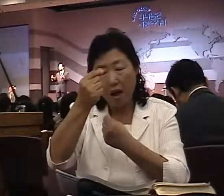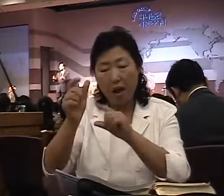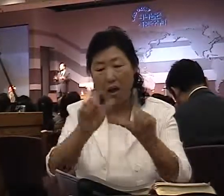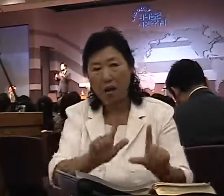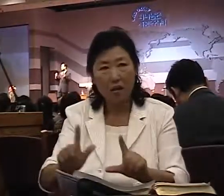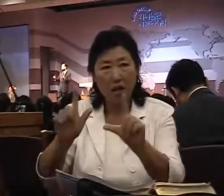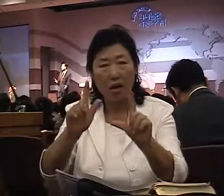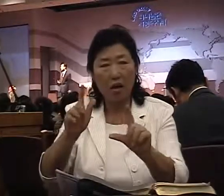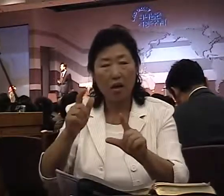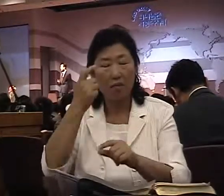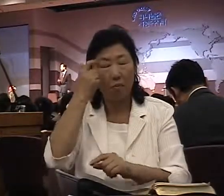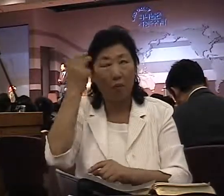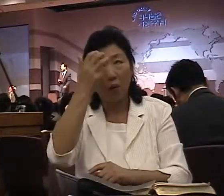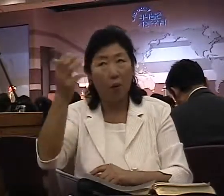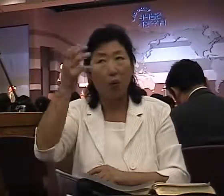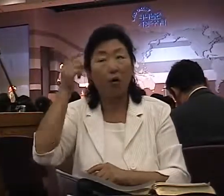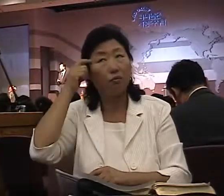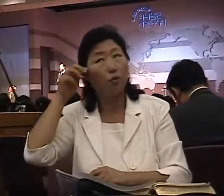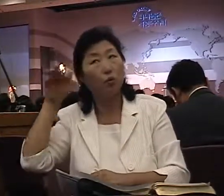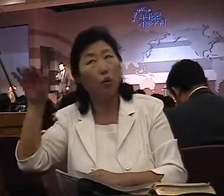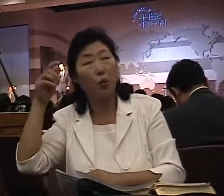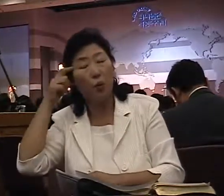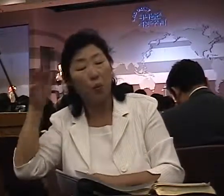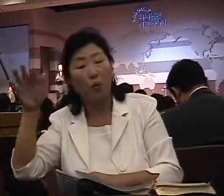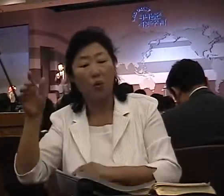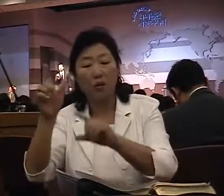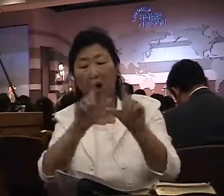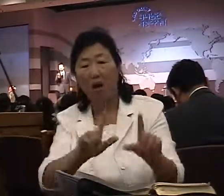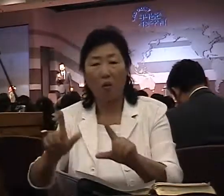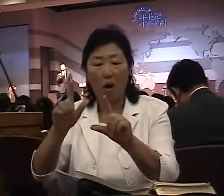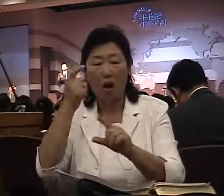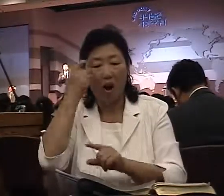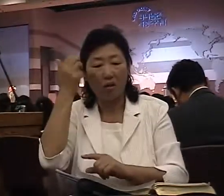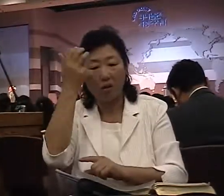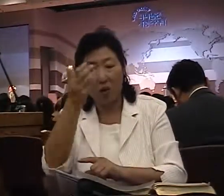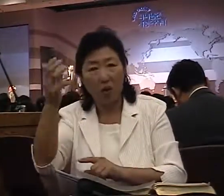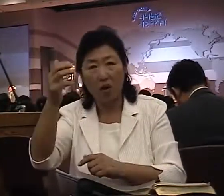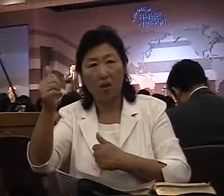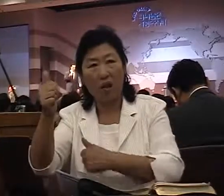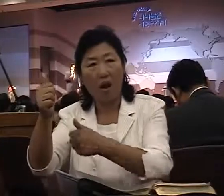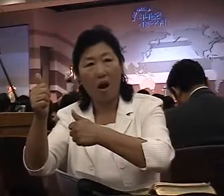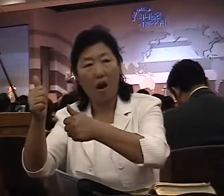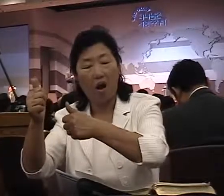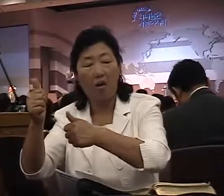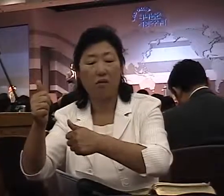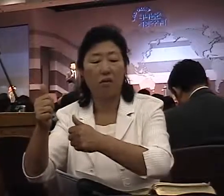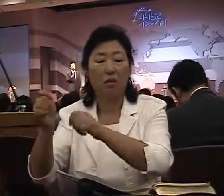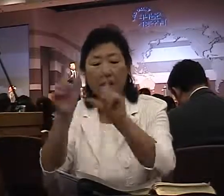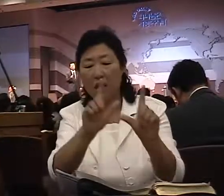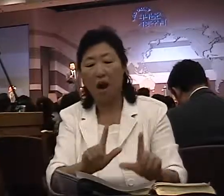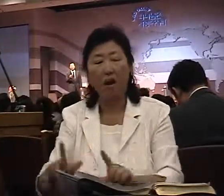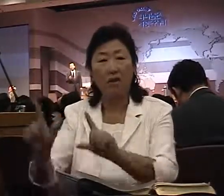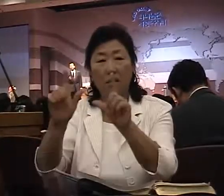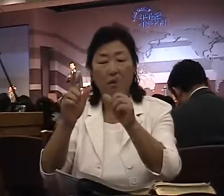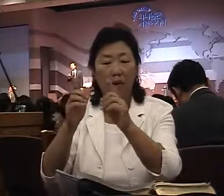사모하며 추구하며 살고 있는가? 이 성령을 따라 사는 자들이, 성령을 쫓아 사는 사람들이 바로